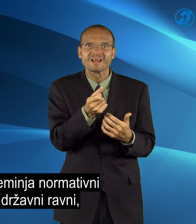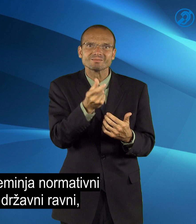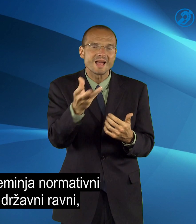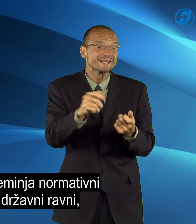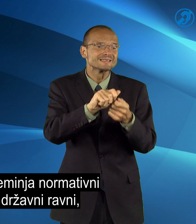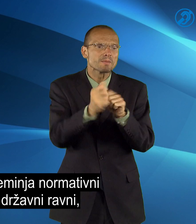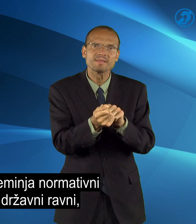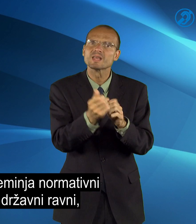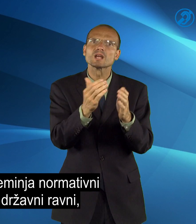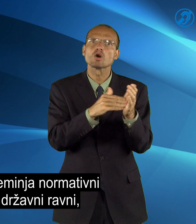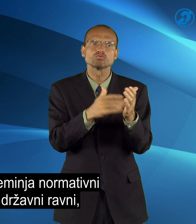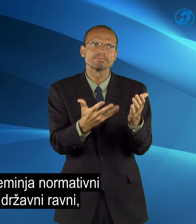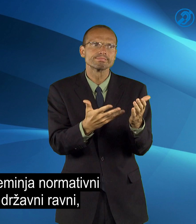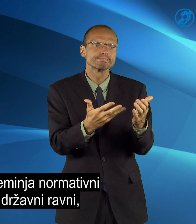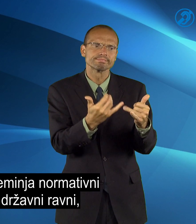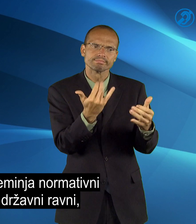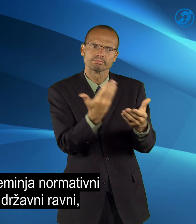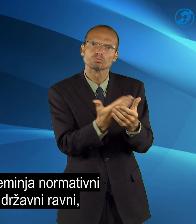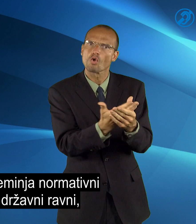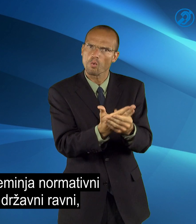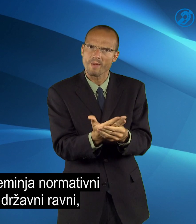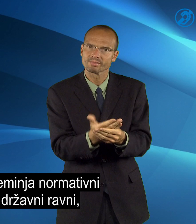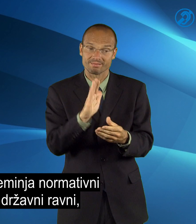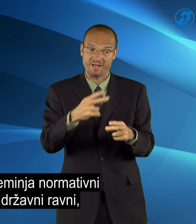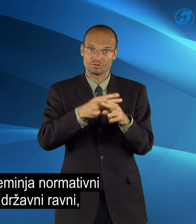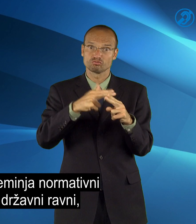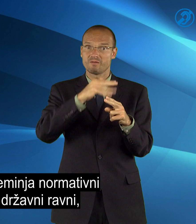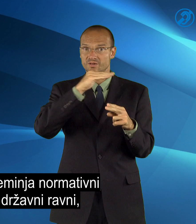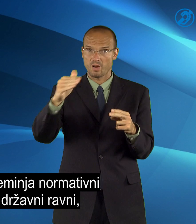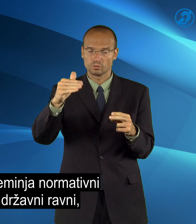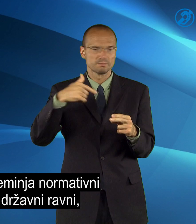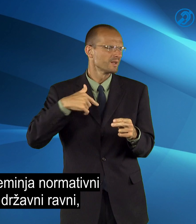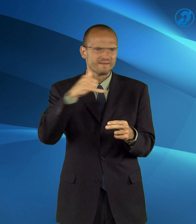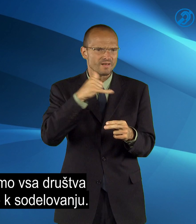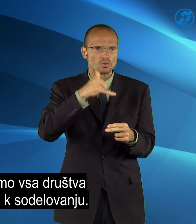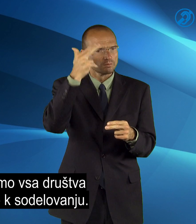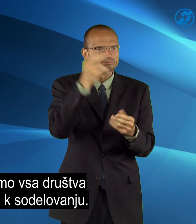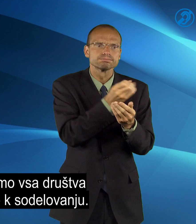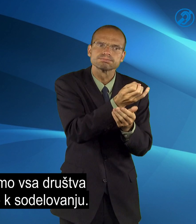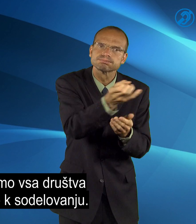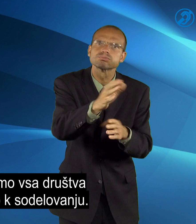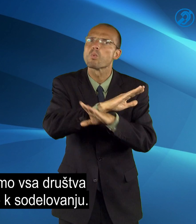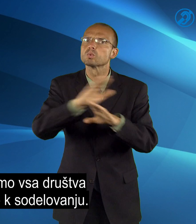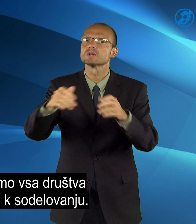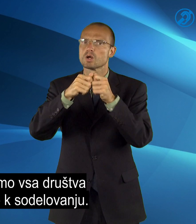Kadarkoli se spreminja normativni dokument na državni ravni, s tem seznanimo vsa društva in jih povabimo k